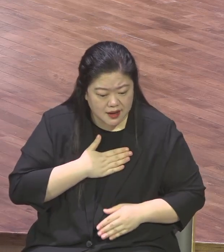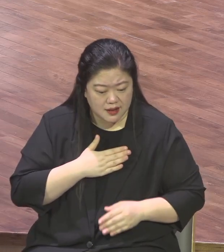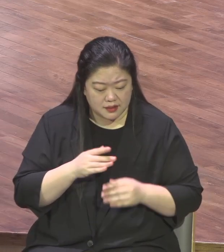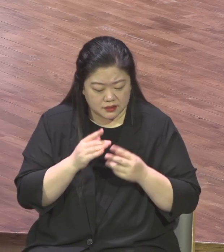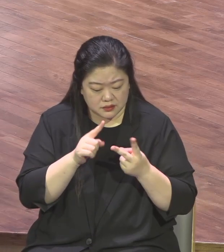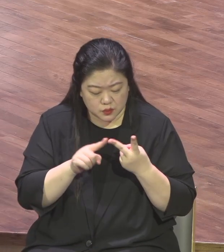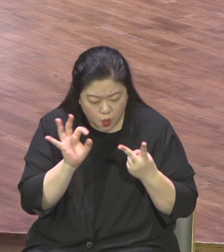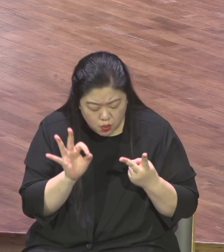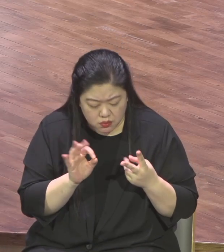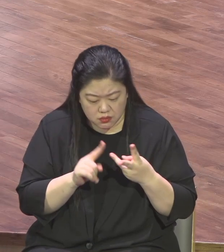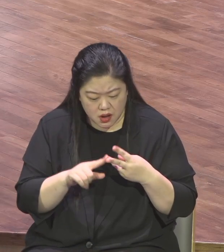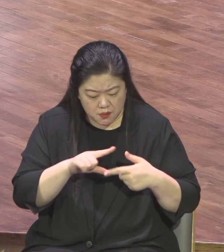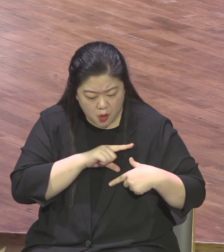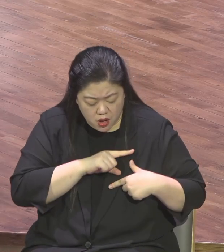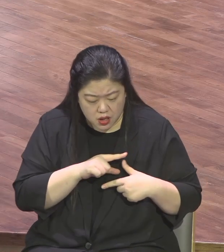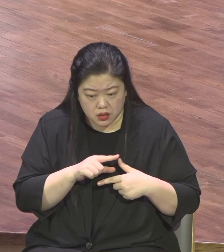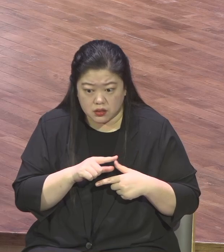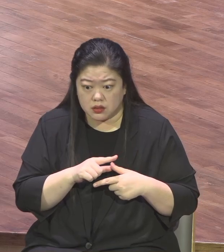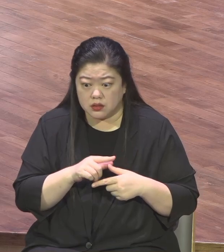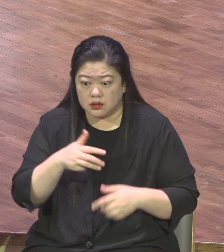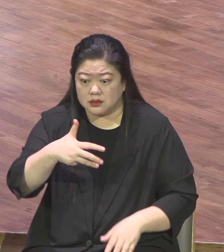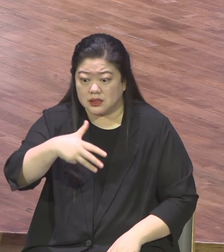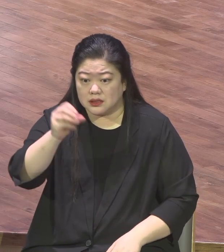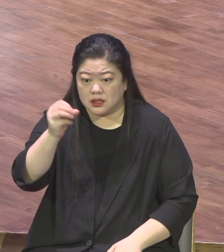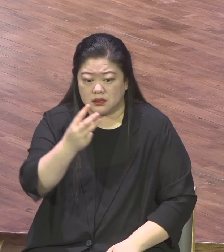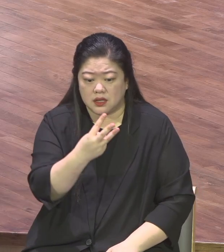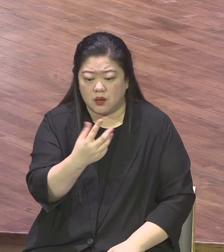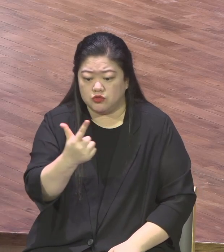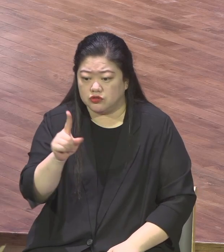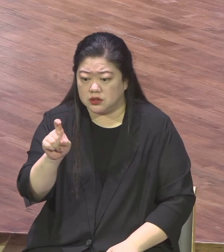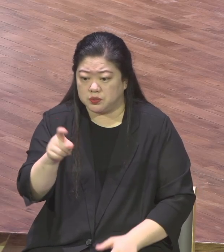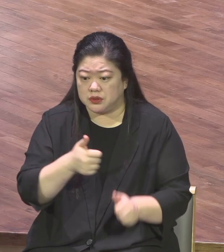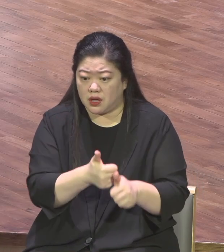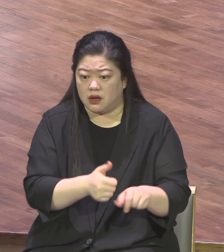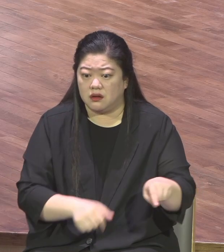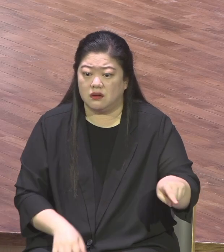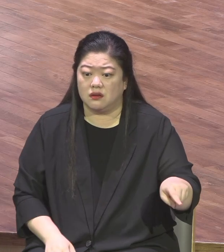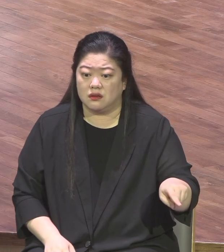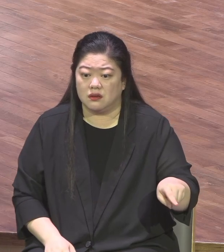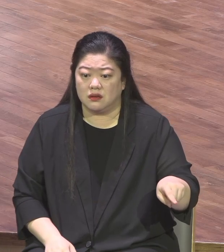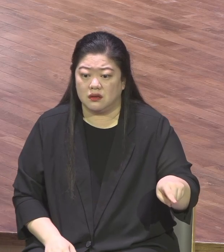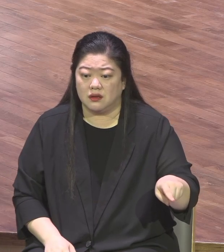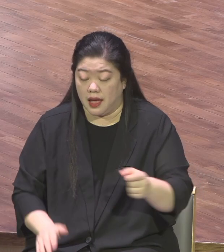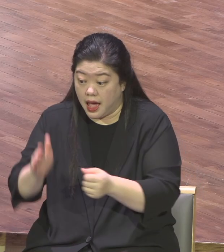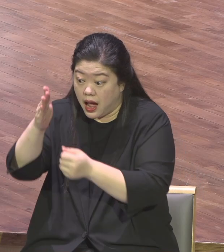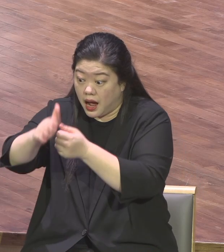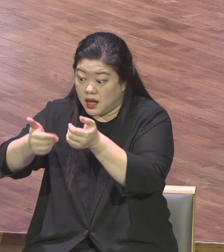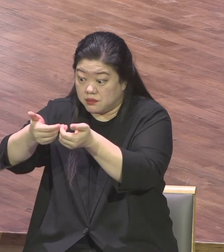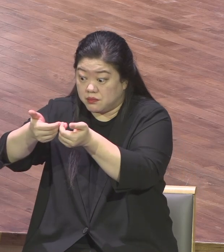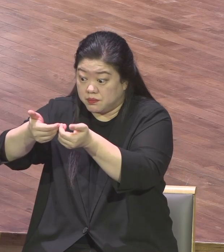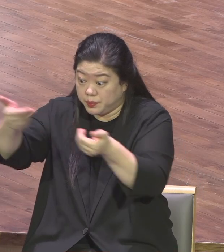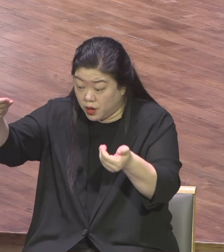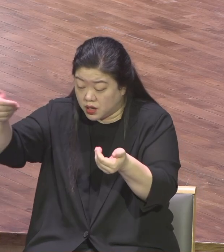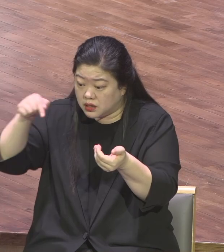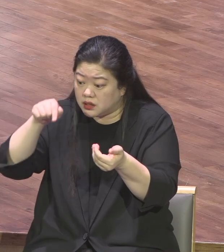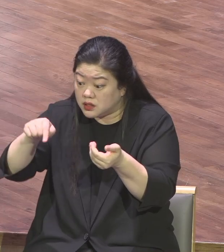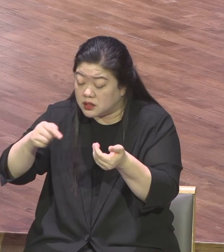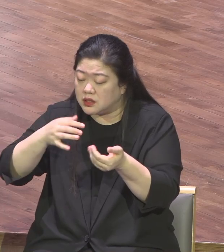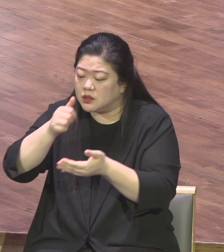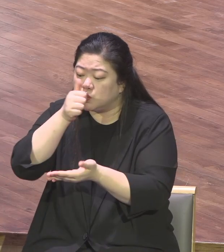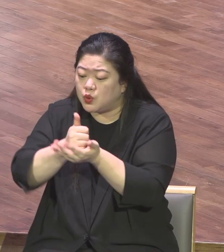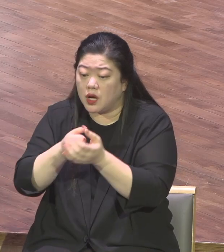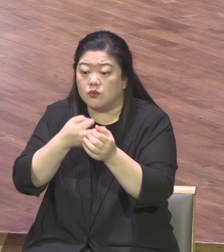상태, 그것이 원죄라갑니다. 죄 가장 중요한 죄예요. 이